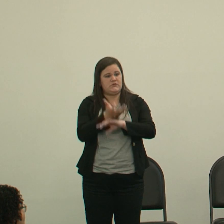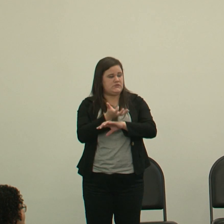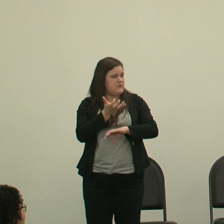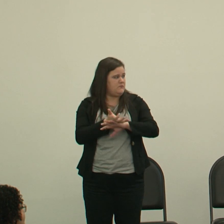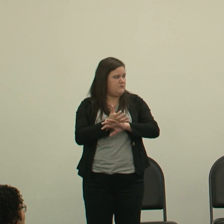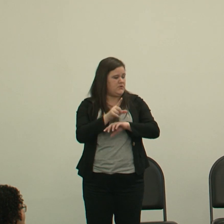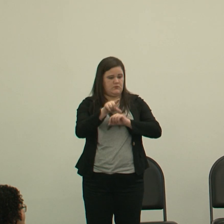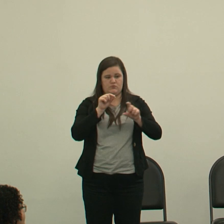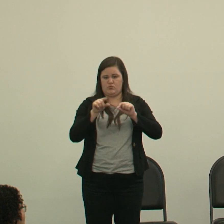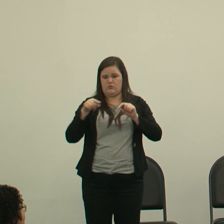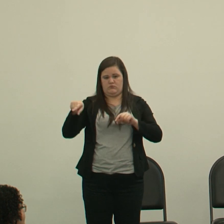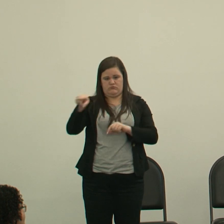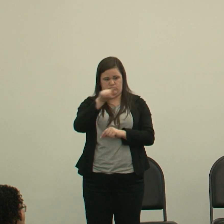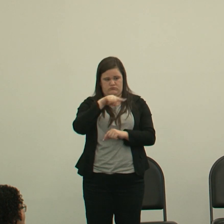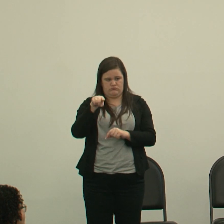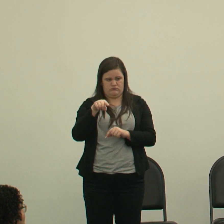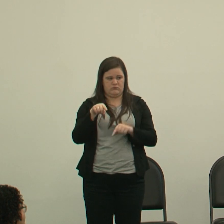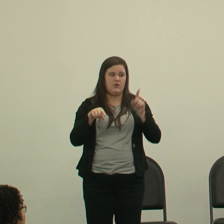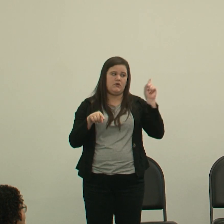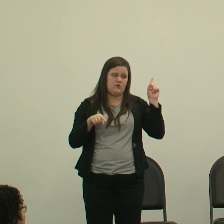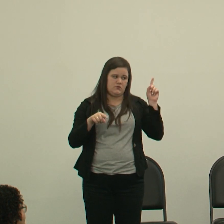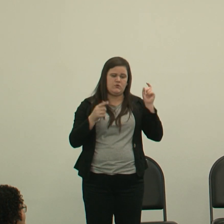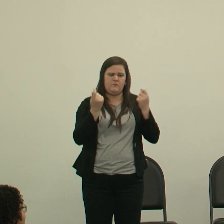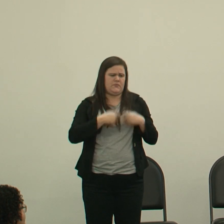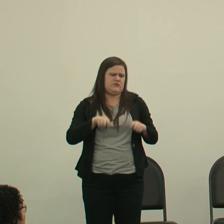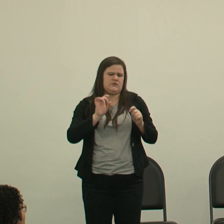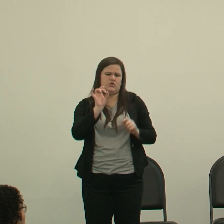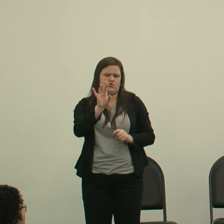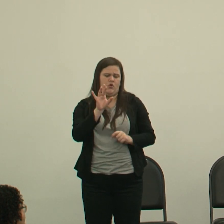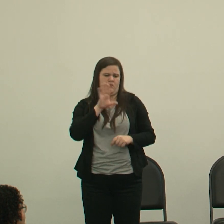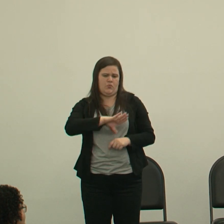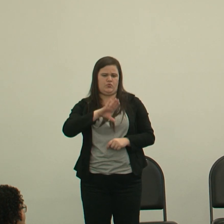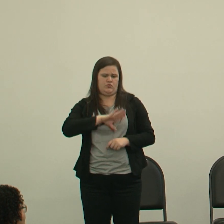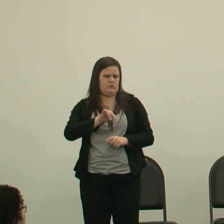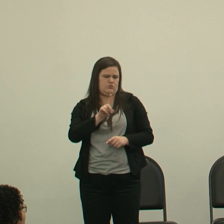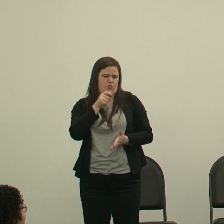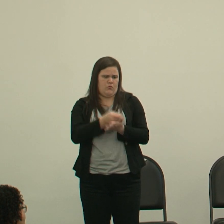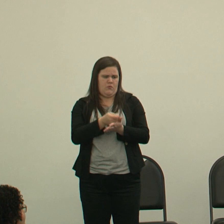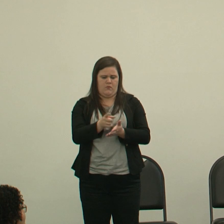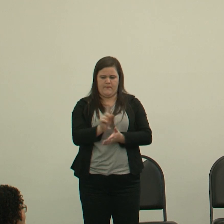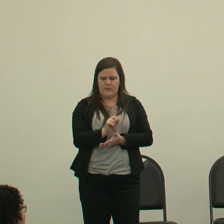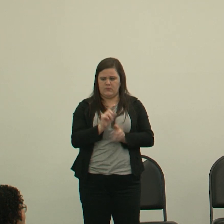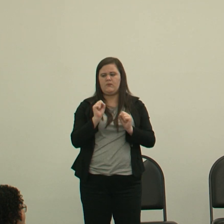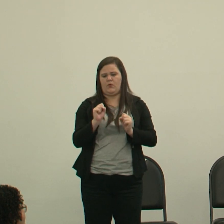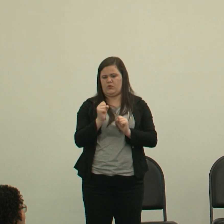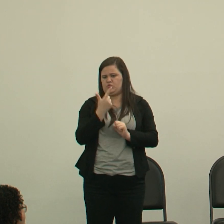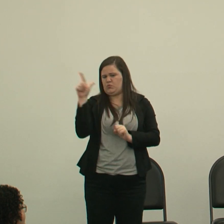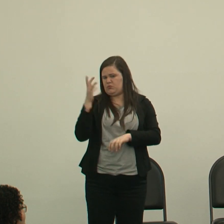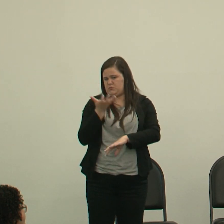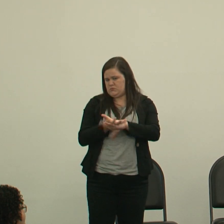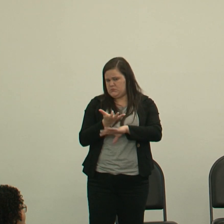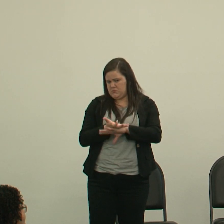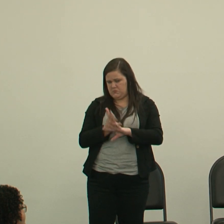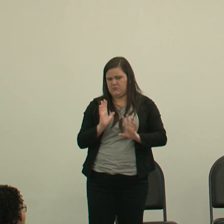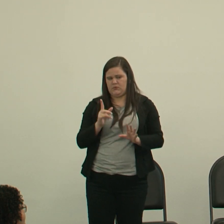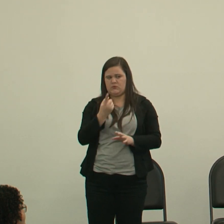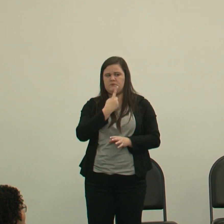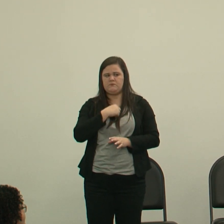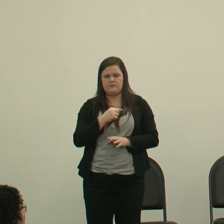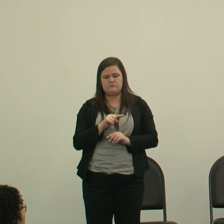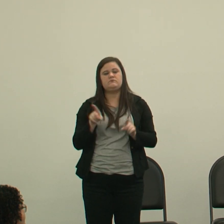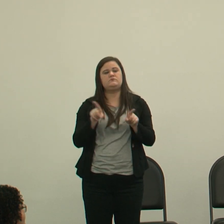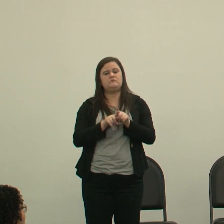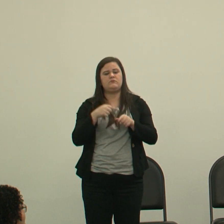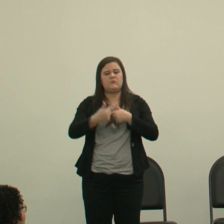precisa ser só em aula de língua portuguesa, né? Não precisa. Então, vocês podem mostrar qual é a disciplina e o que seria trabalhado ali